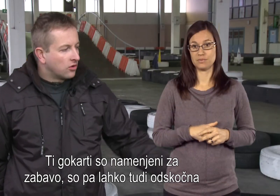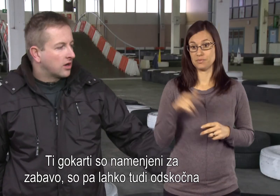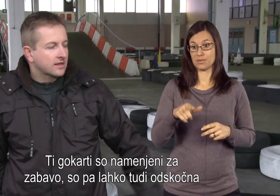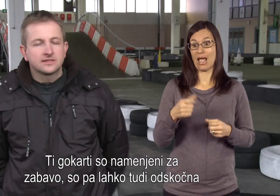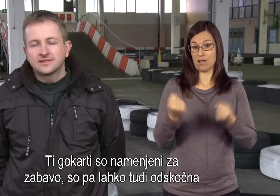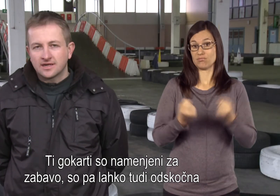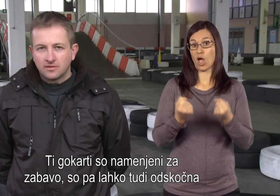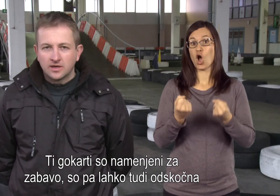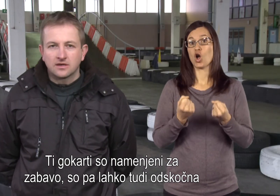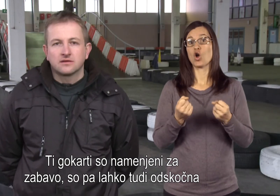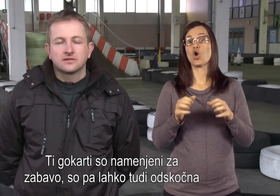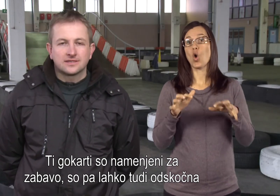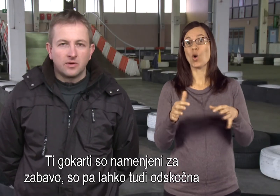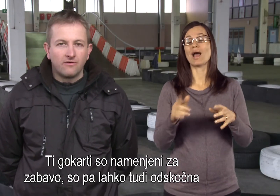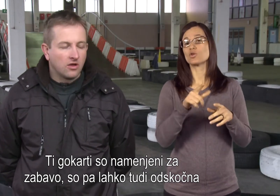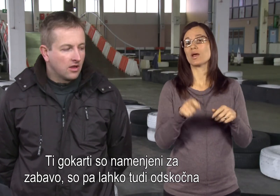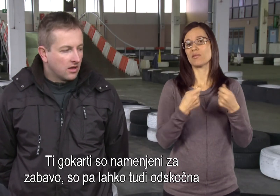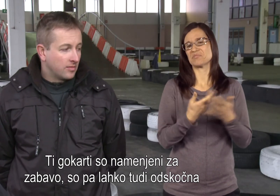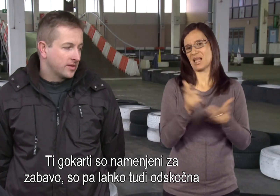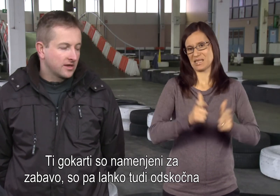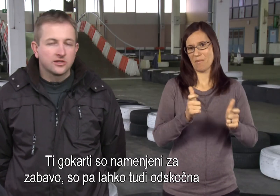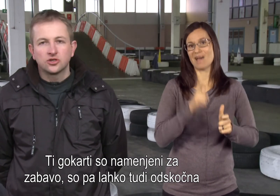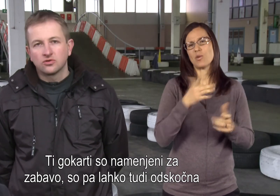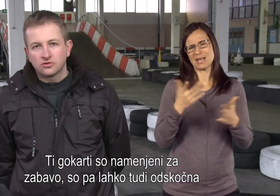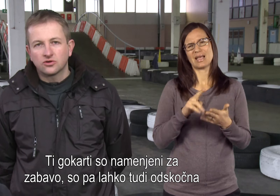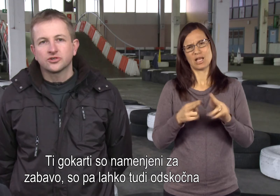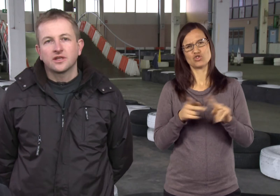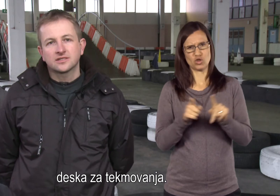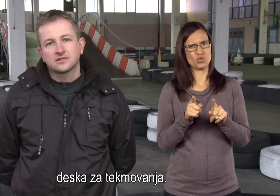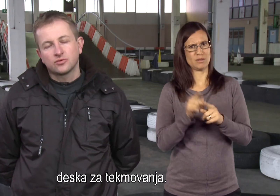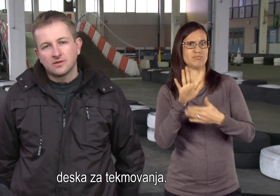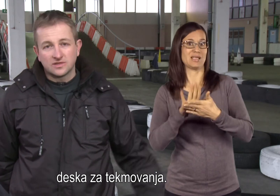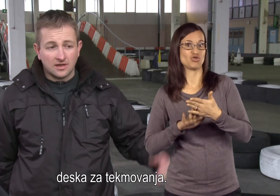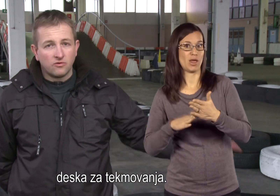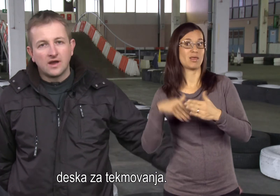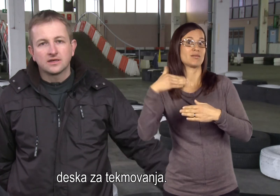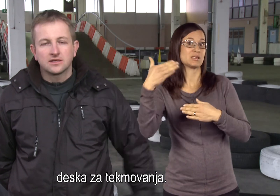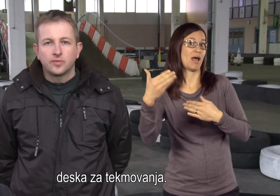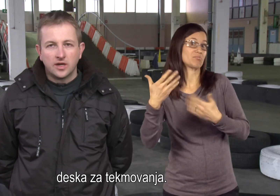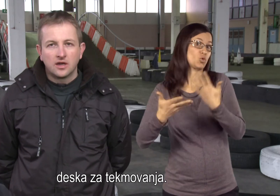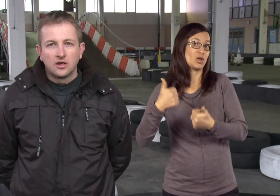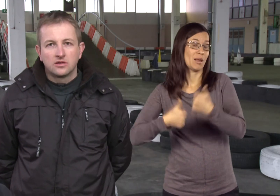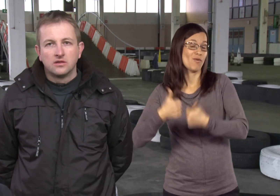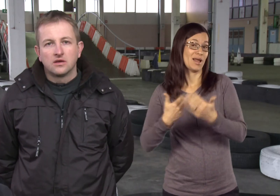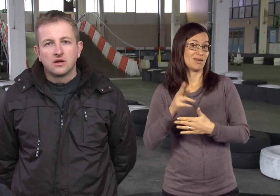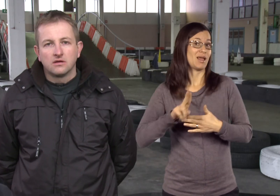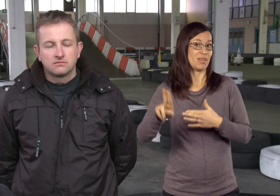Tale go-kart je sicer namenjen za zabavo, je pa na nek način tudi odskočna deska za potem za tekmovanja za naprej,